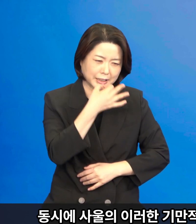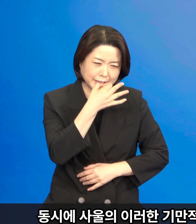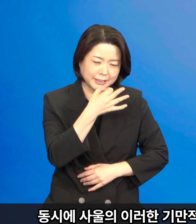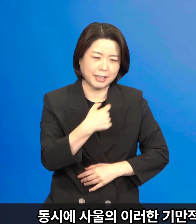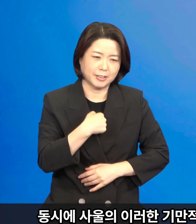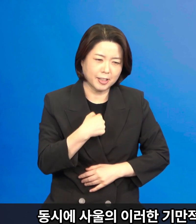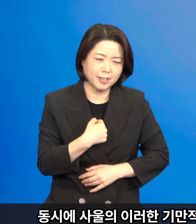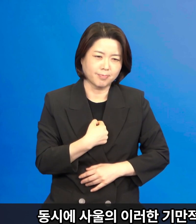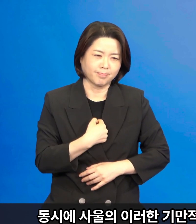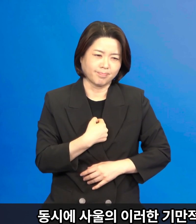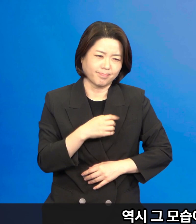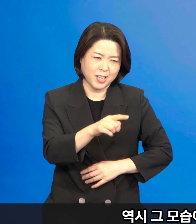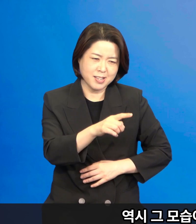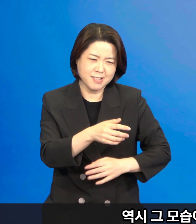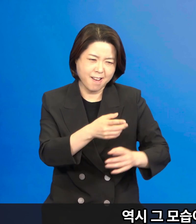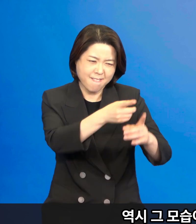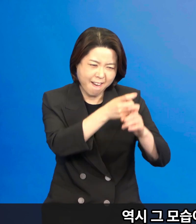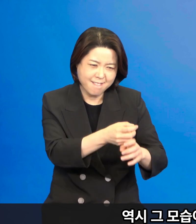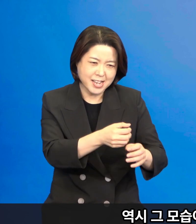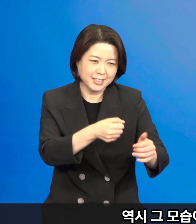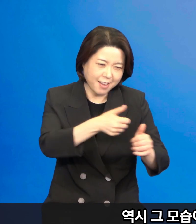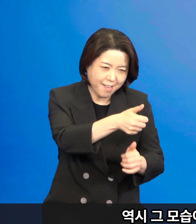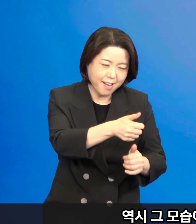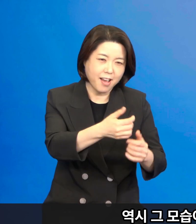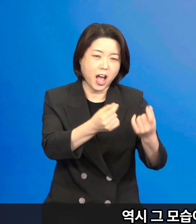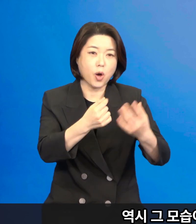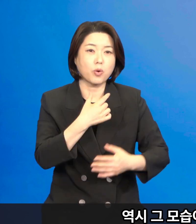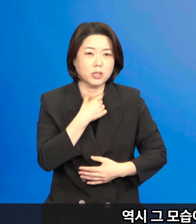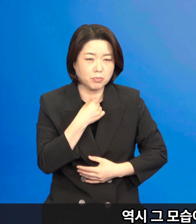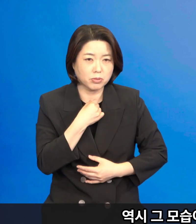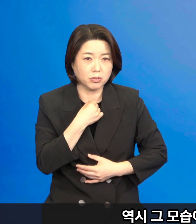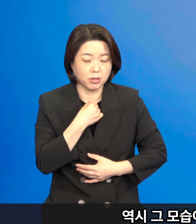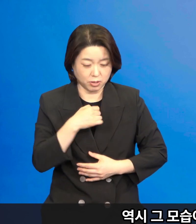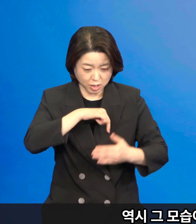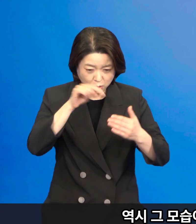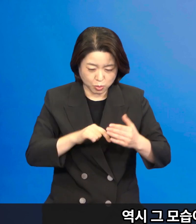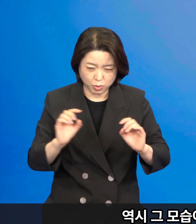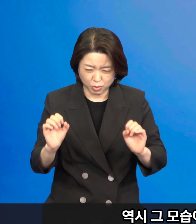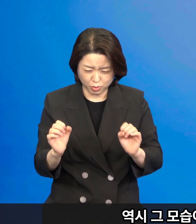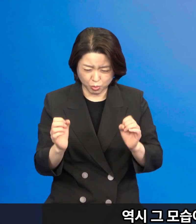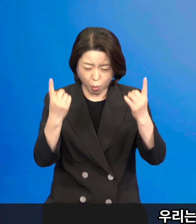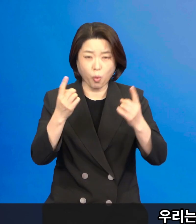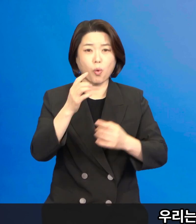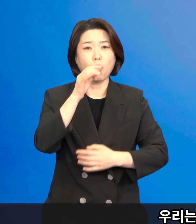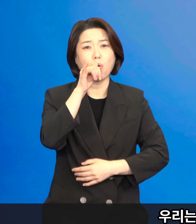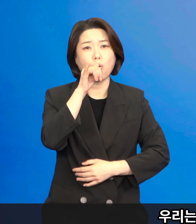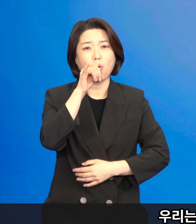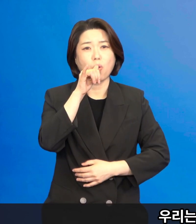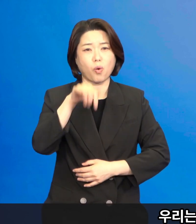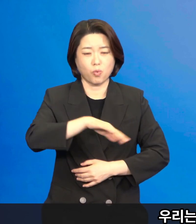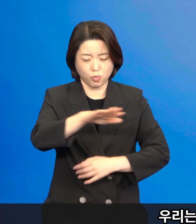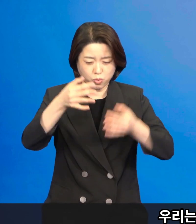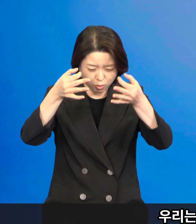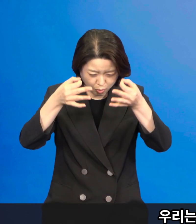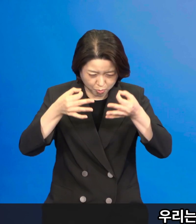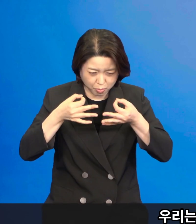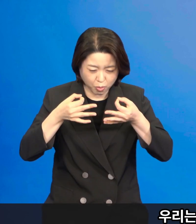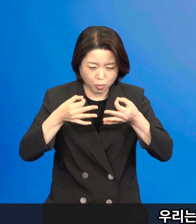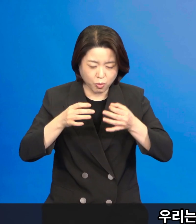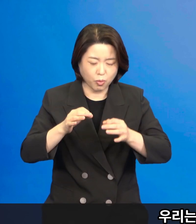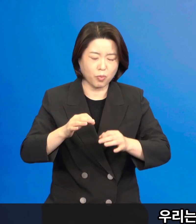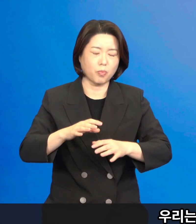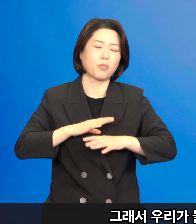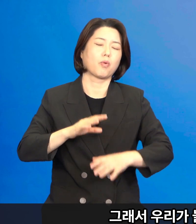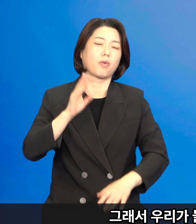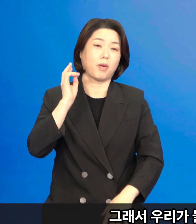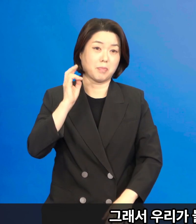탐욕스러운 폭력적인 모습을 보면서 역시 그 모습이 내 안에도 살아있음을 우리는 보고 놀라곤